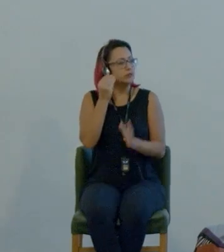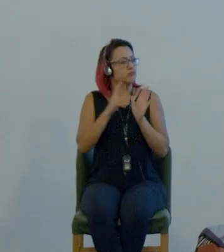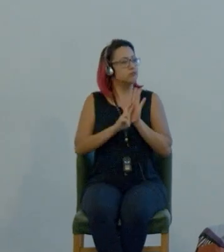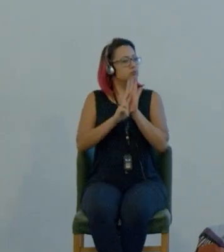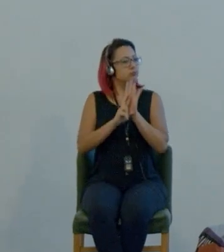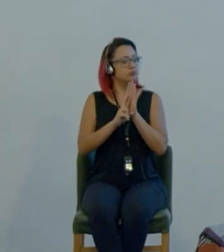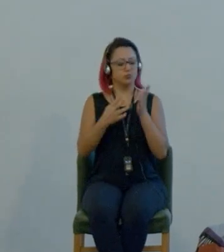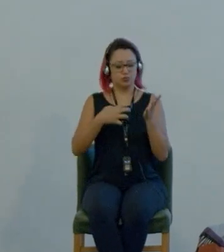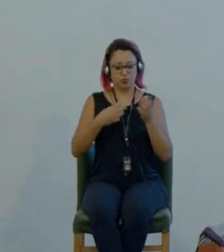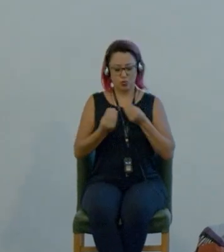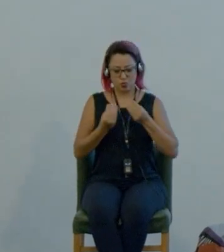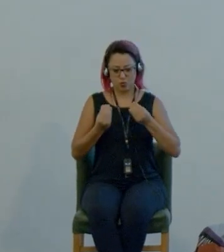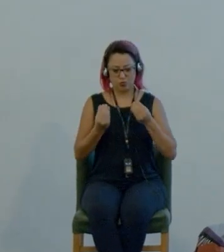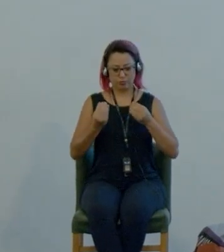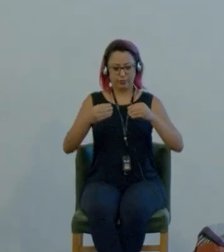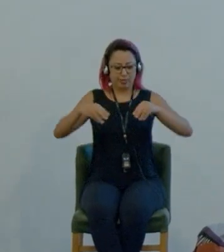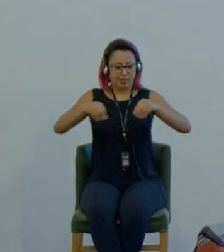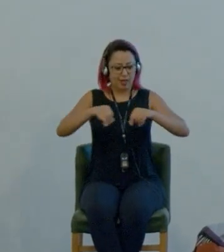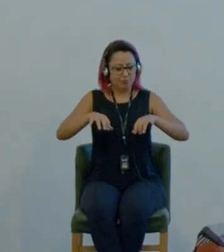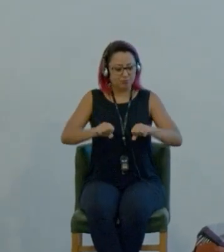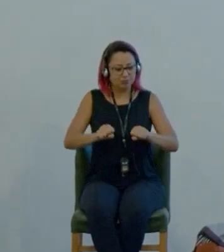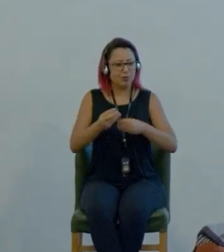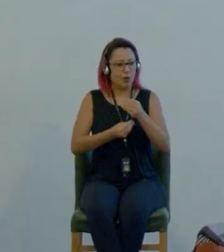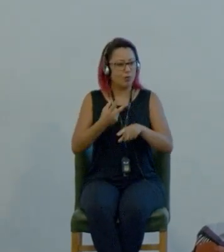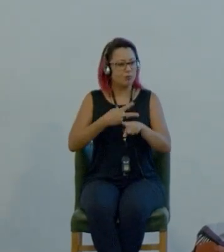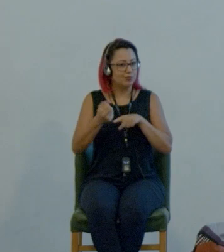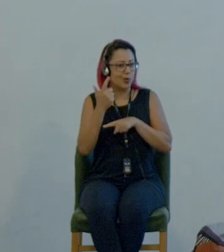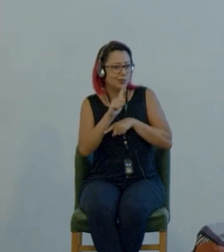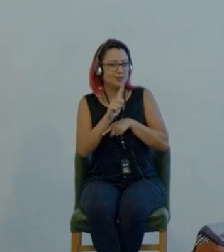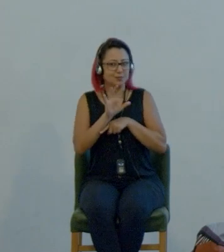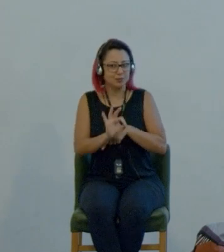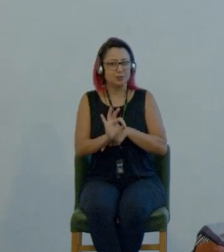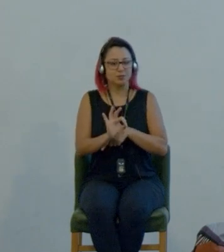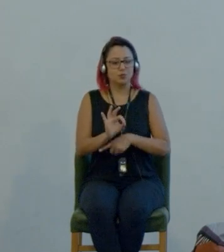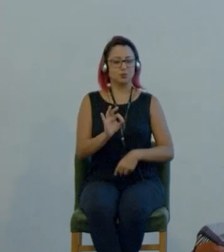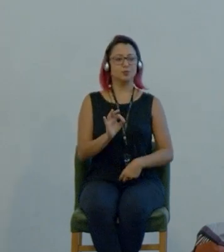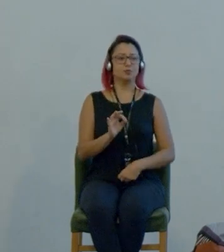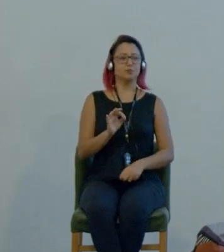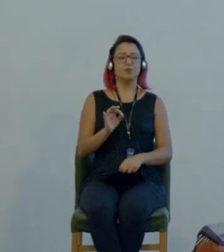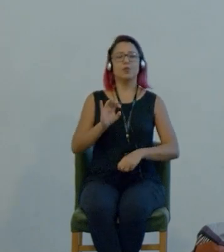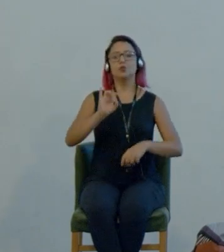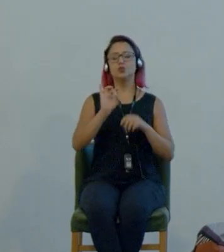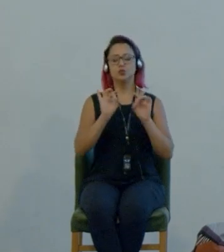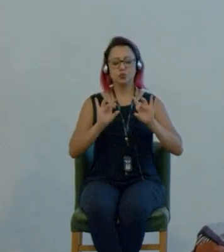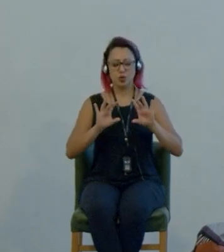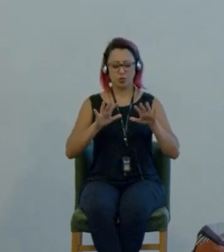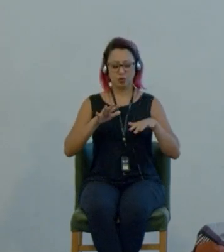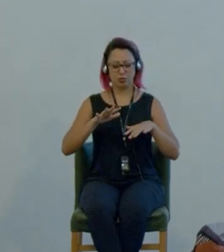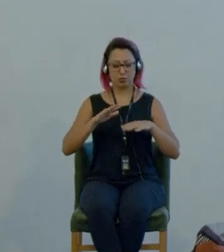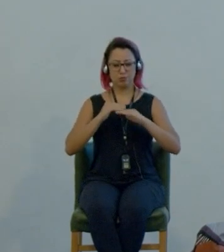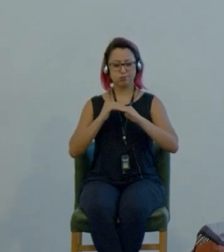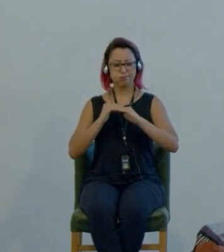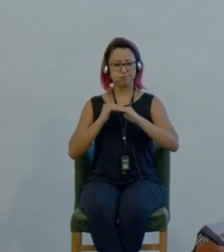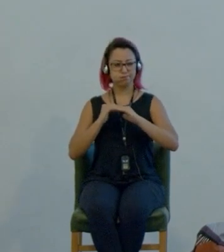de terre, cette conquête de la terre, pas simplement horizontale, mais